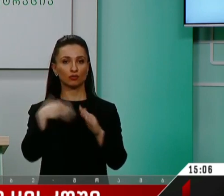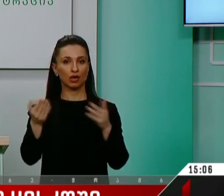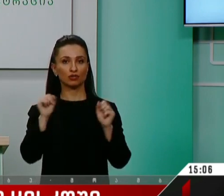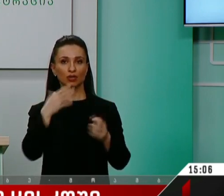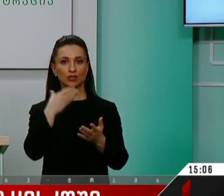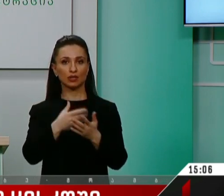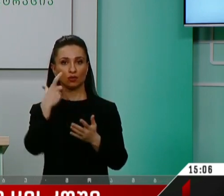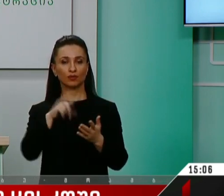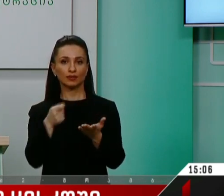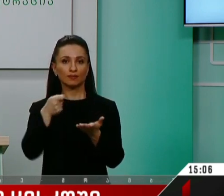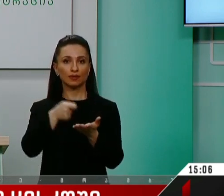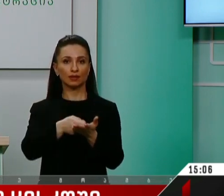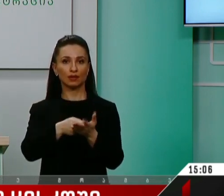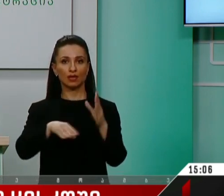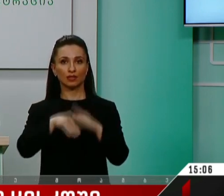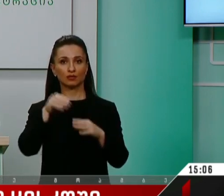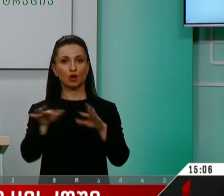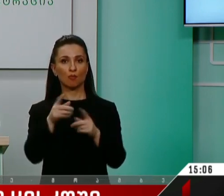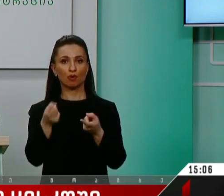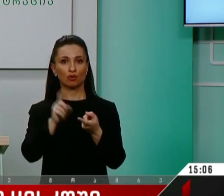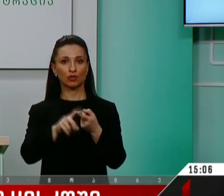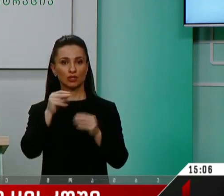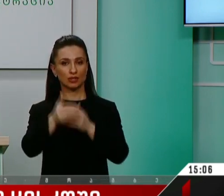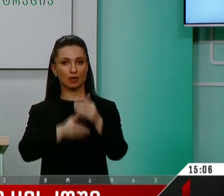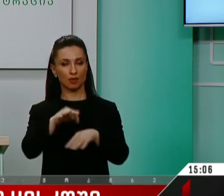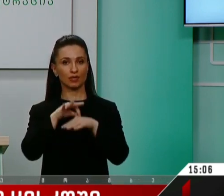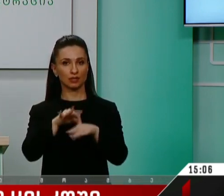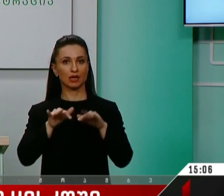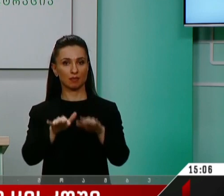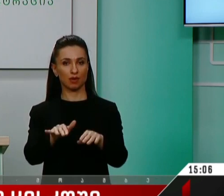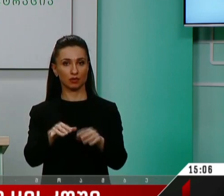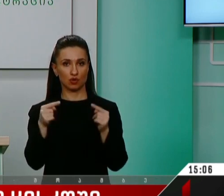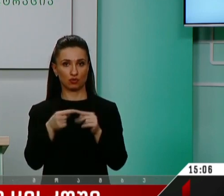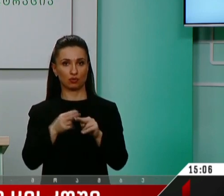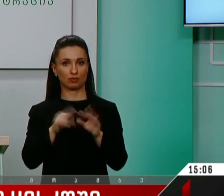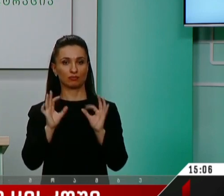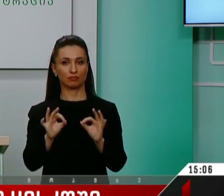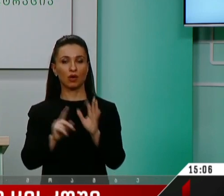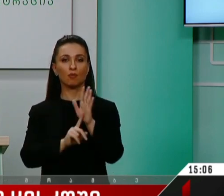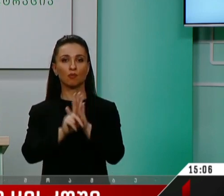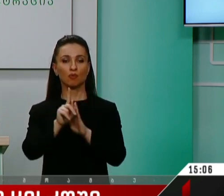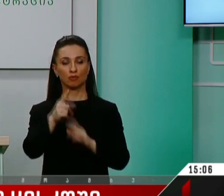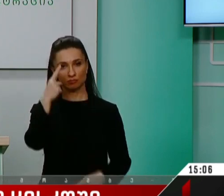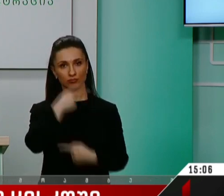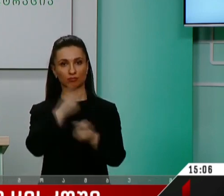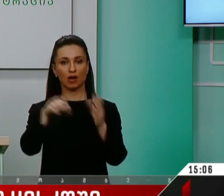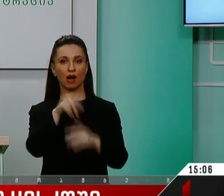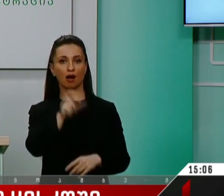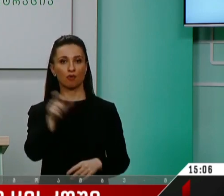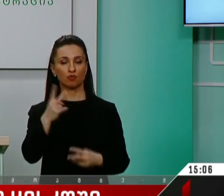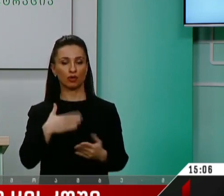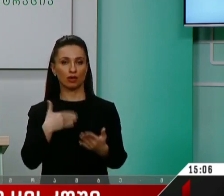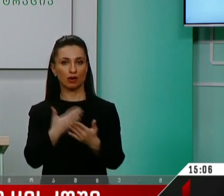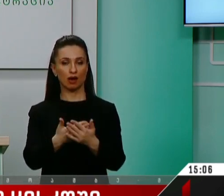Šeuclie, Sakutarit, Suri Šetana, Sarčeno, Procesi, Carmate, Bit, Carmatoši. Sore Damito, Ubiroelesat, Moguzote, Tamov,